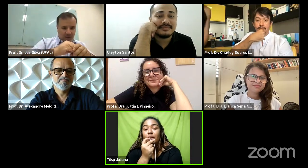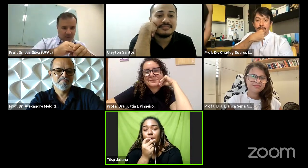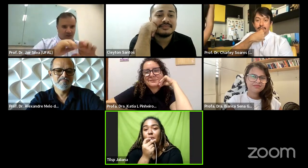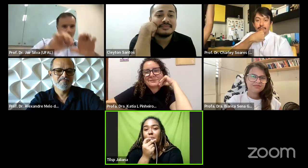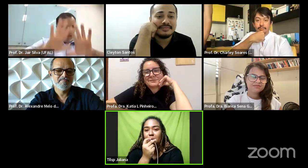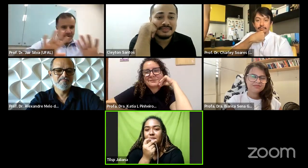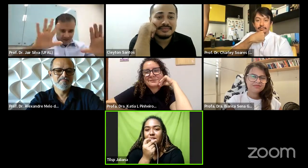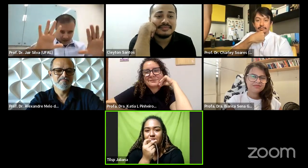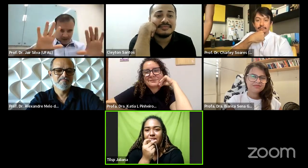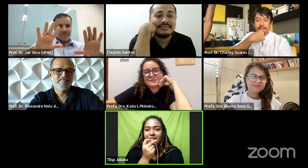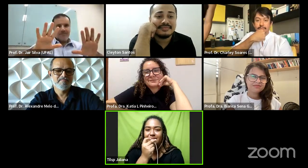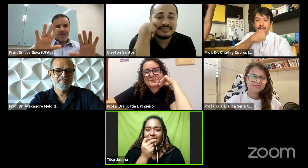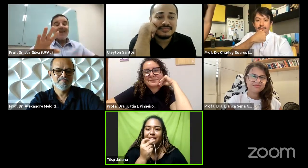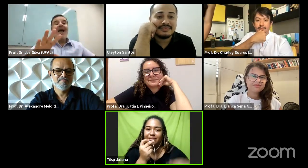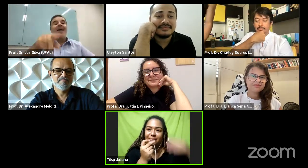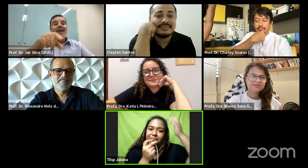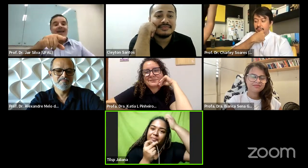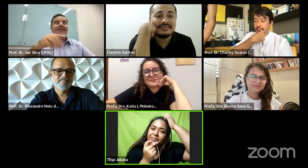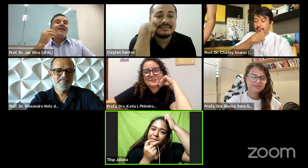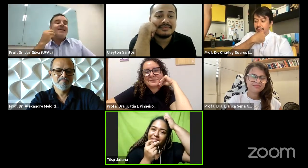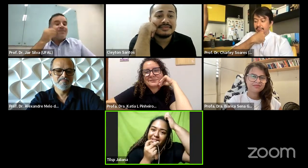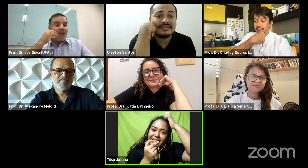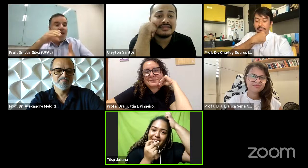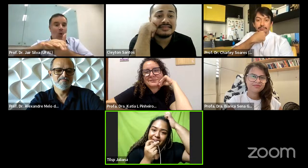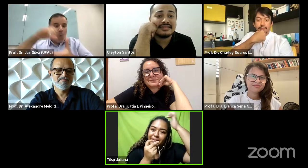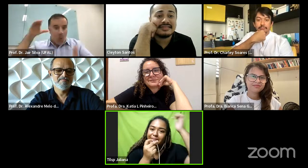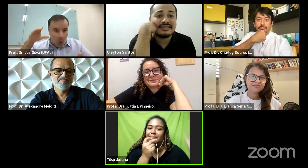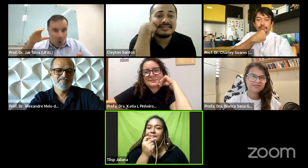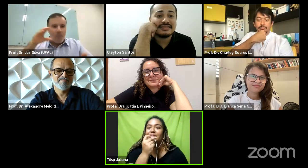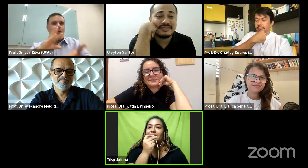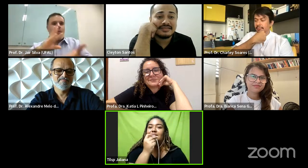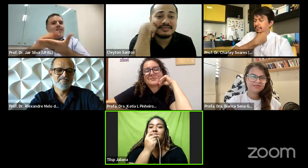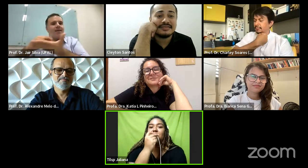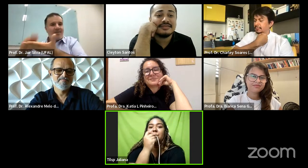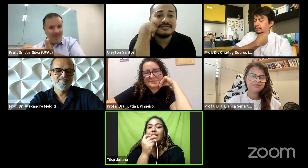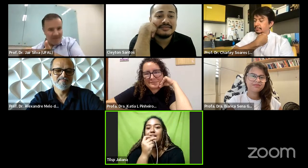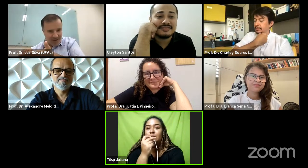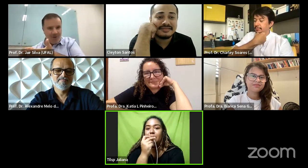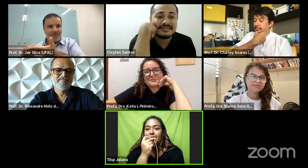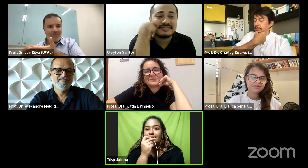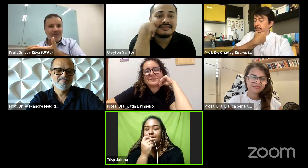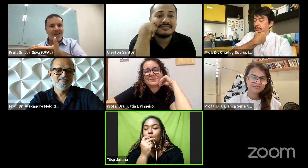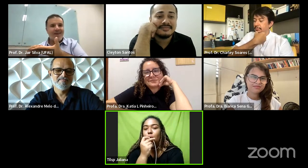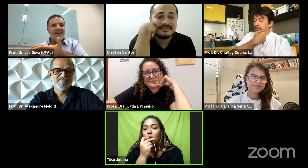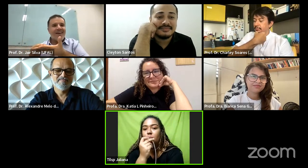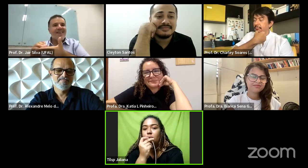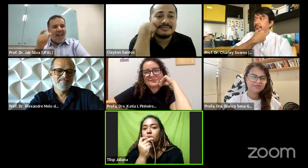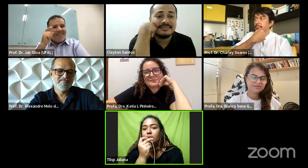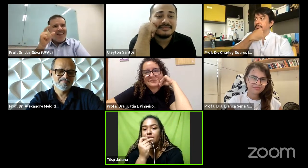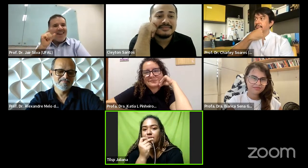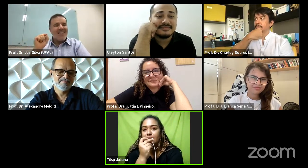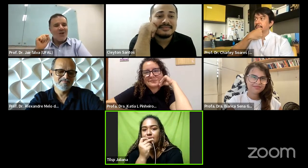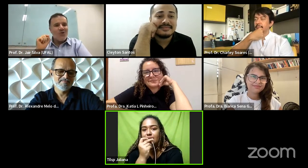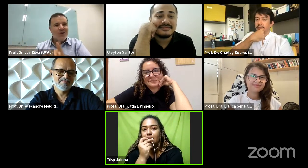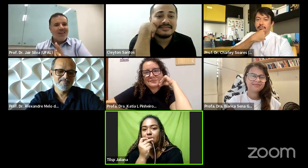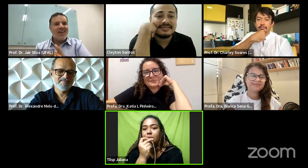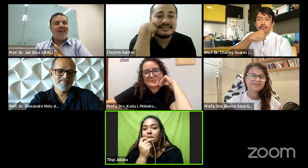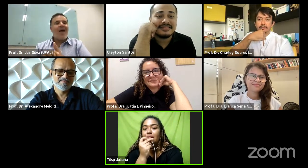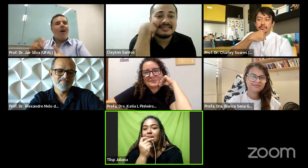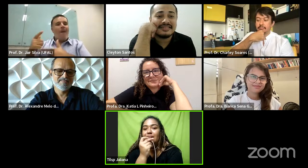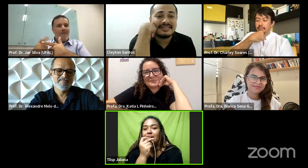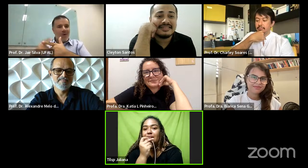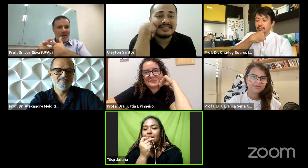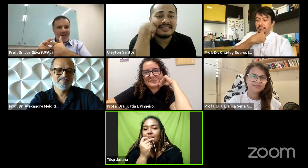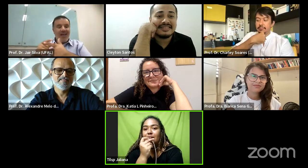Você trabalhou como bolsista, né? No inventário. Você tem experiência com corpus, com